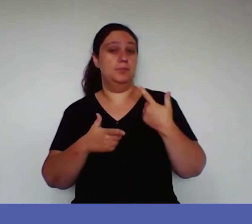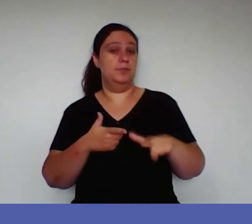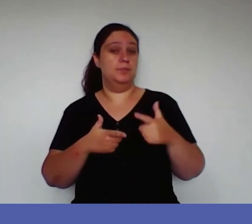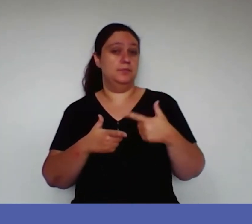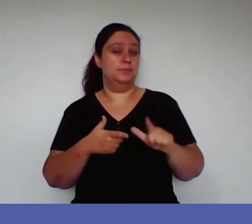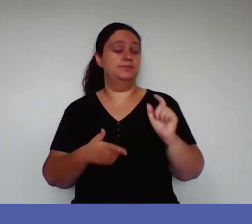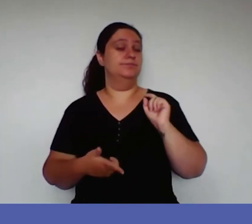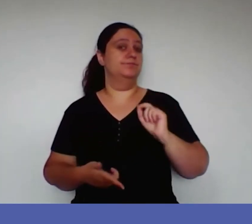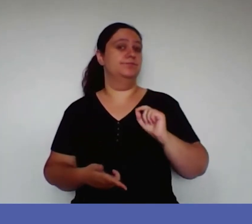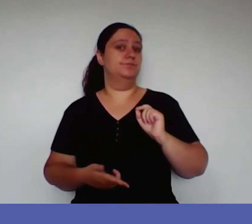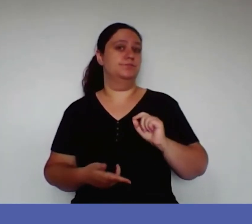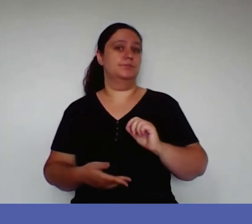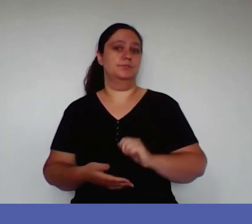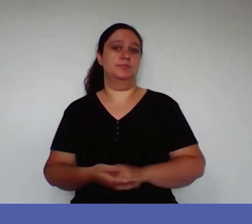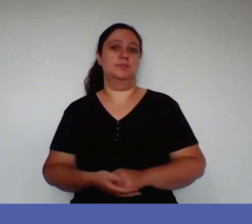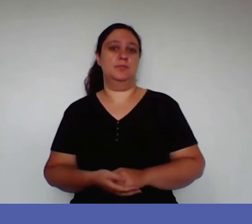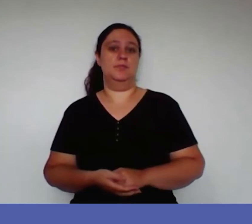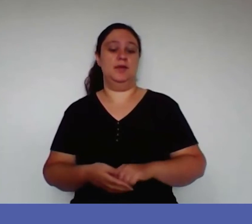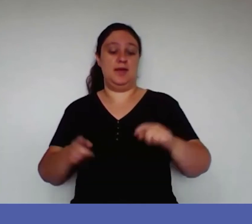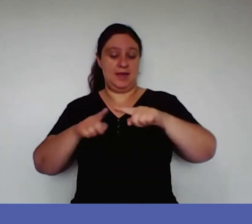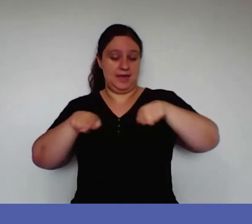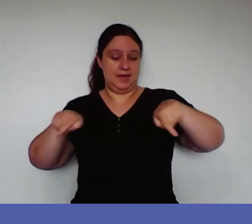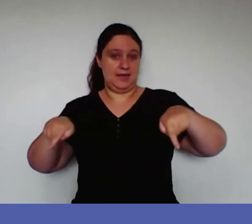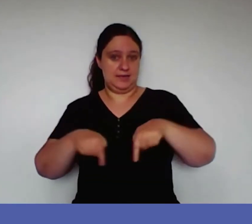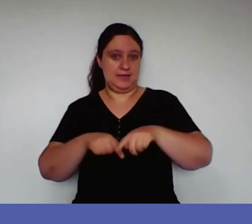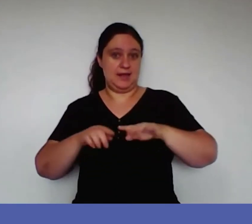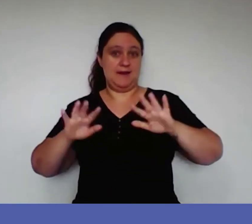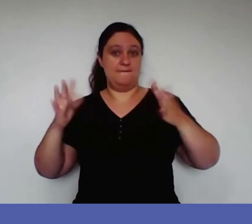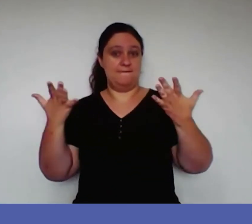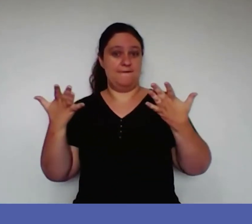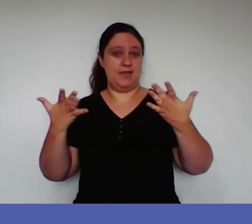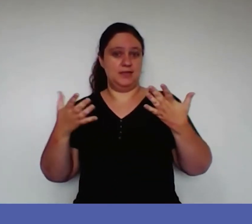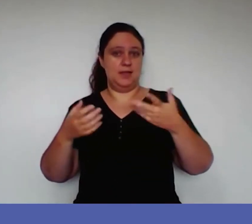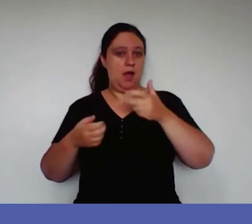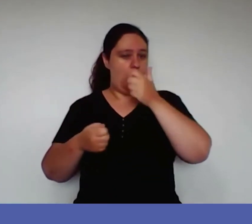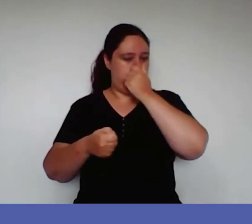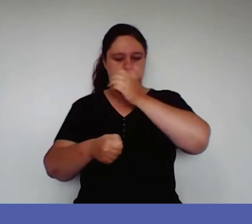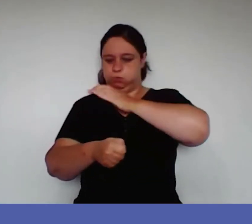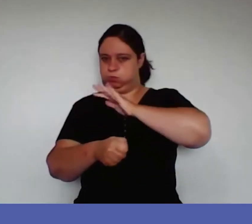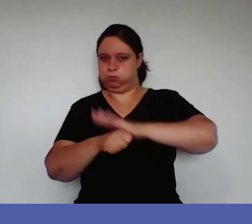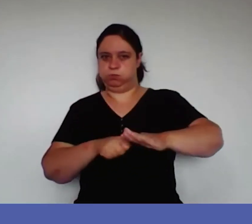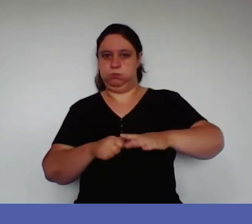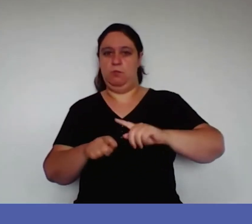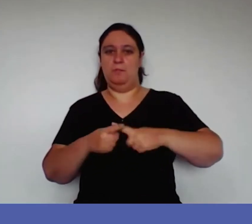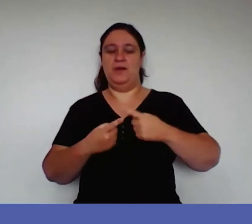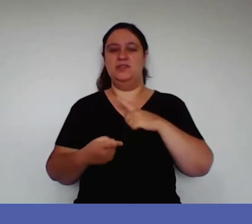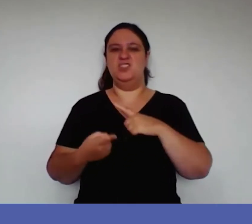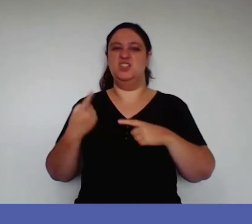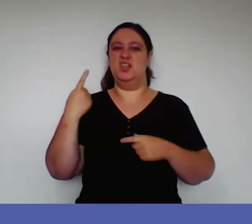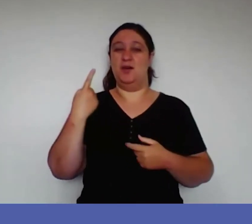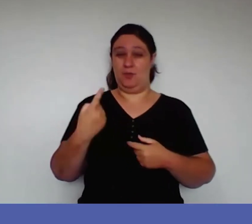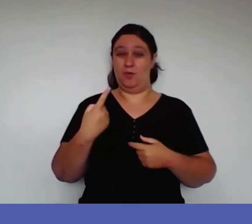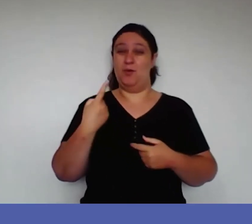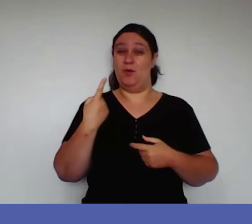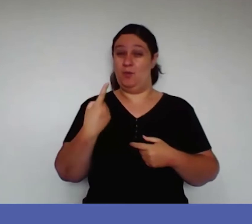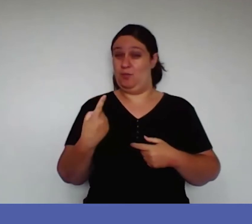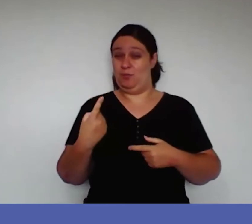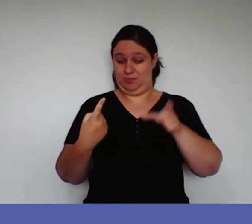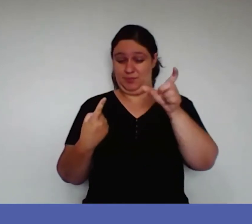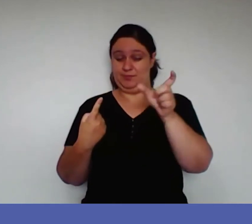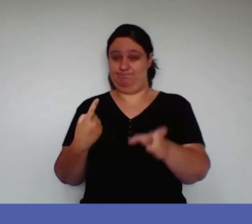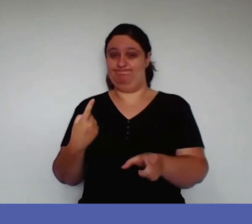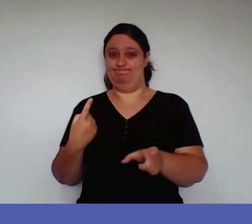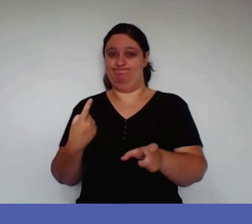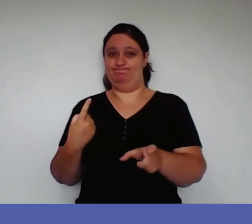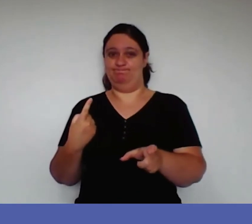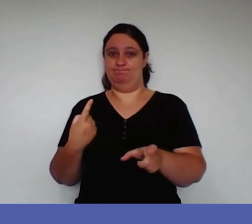A sala do banquete estava repleta, mas havia um que não havia, né? Vamos lá, onde está esse